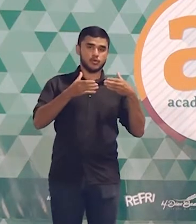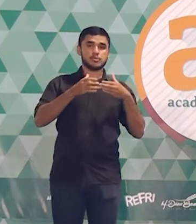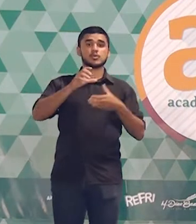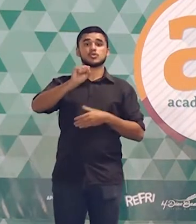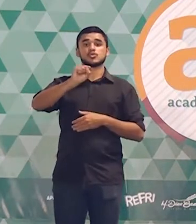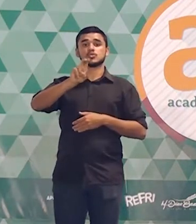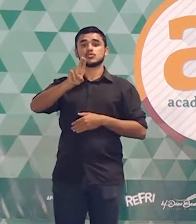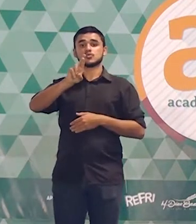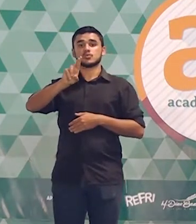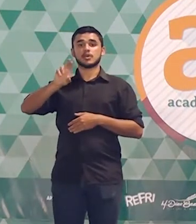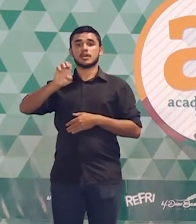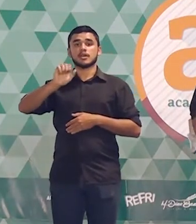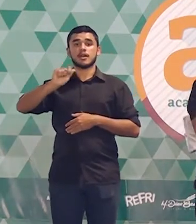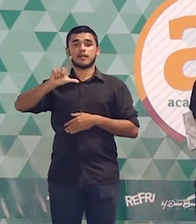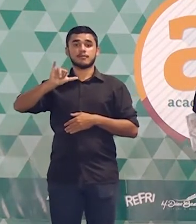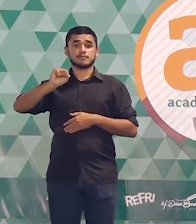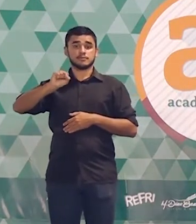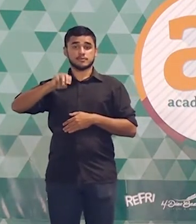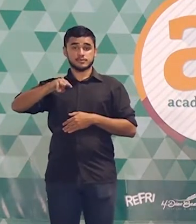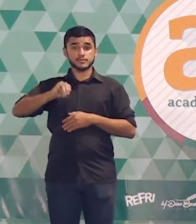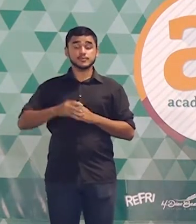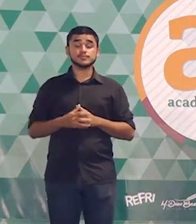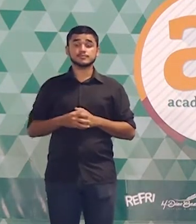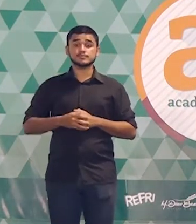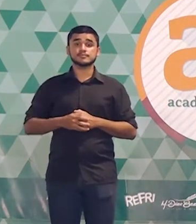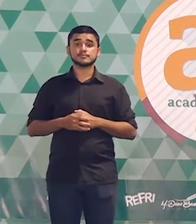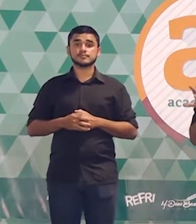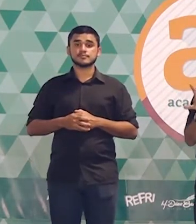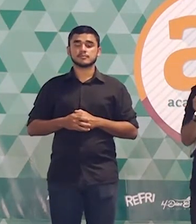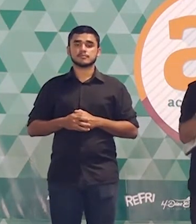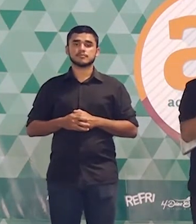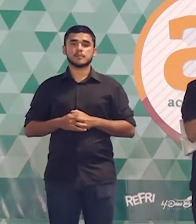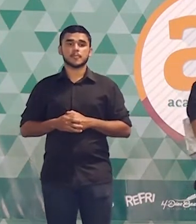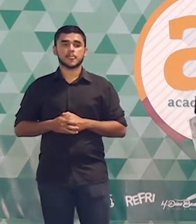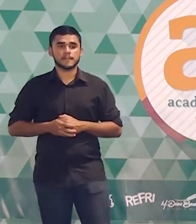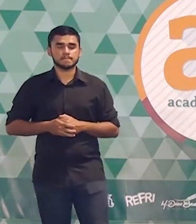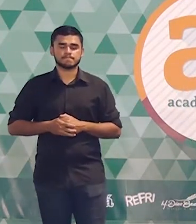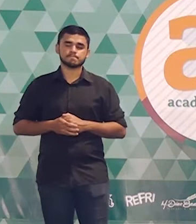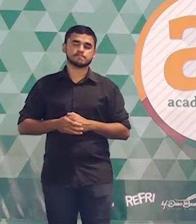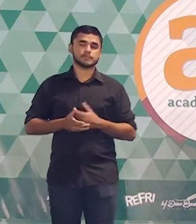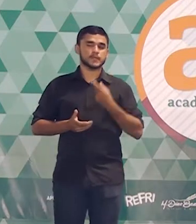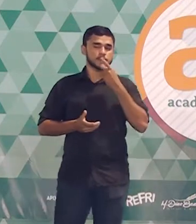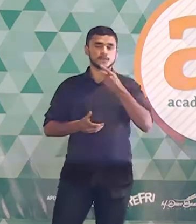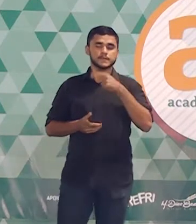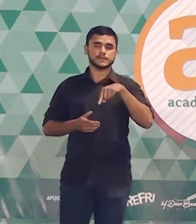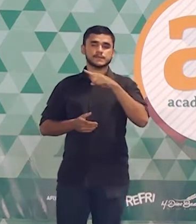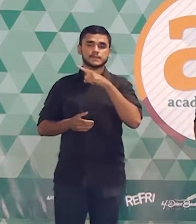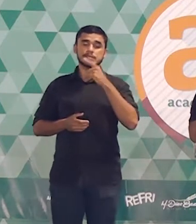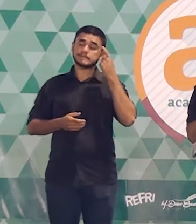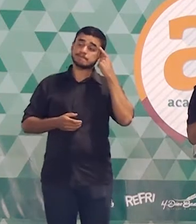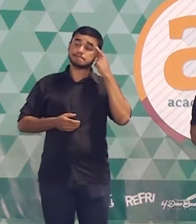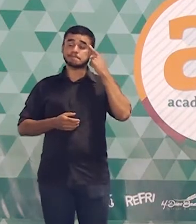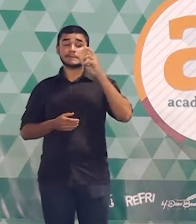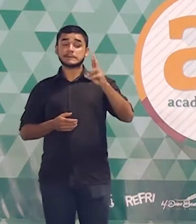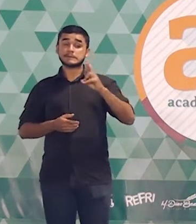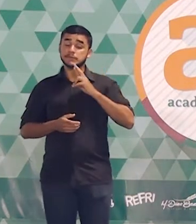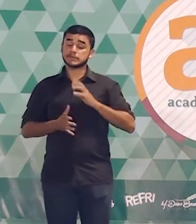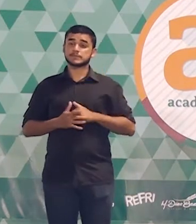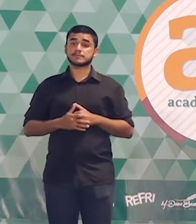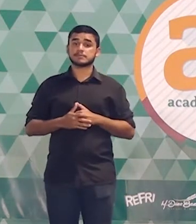Surrealismo. Muito bem. Vamos ver outro aqui. Esse aqui talvez seja um pouco mais complexo, mas acho que não